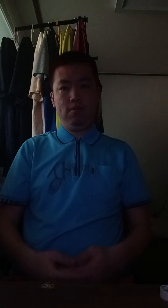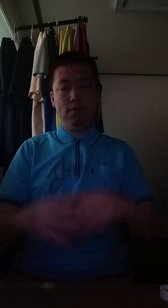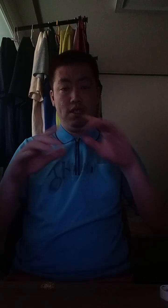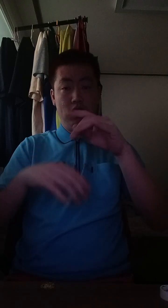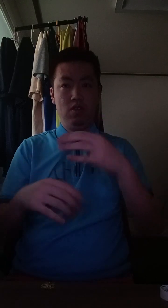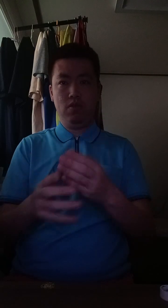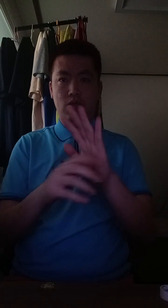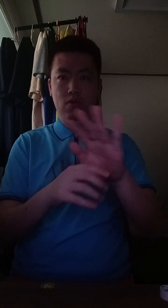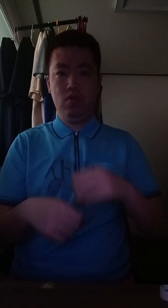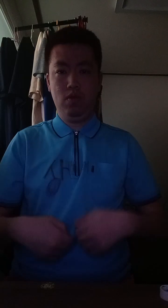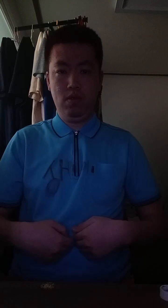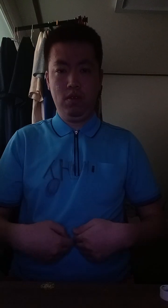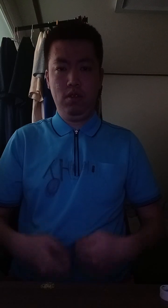연합뉴스 TV 김동욱입니다.